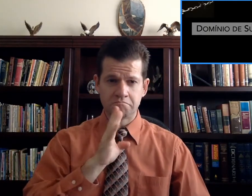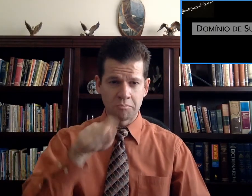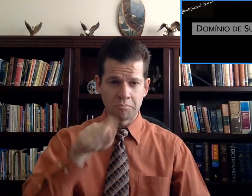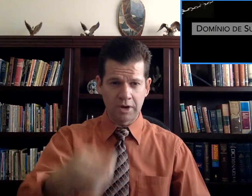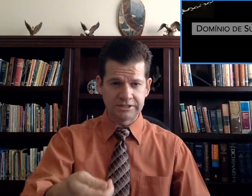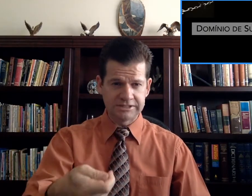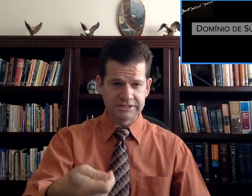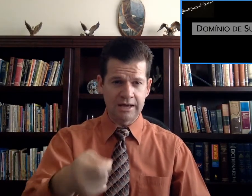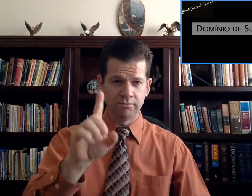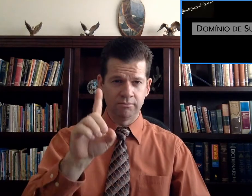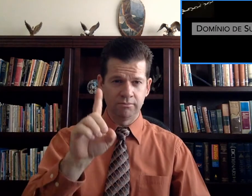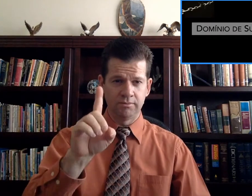Conhece esse sinal?